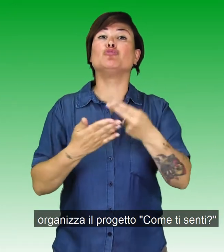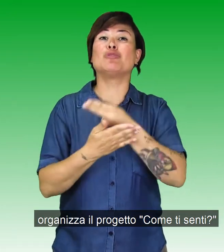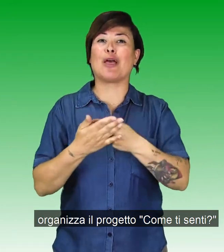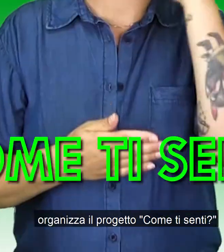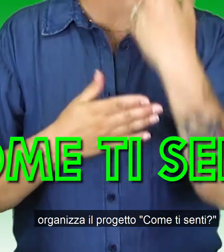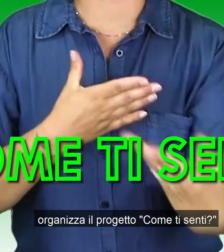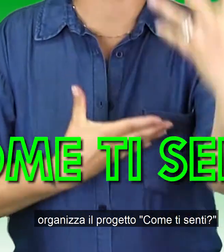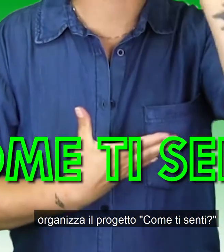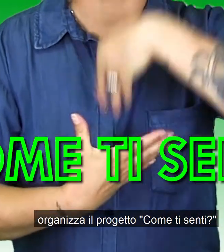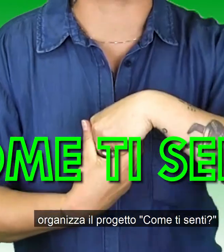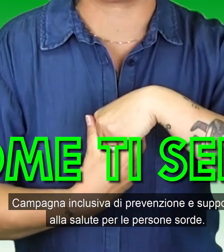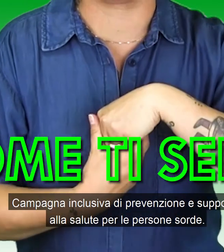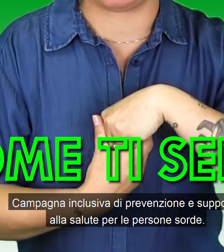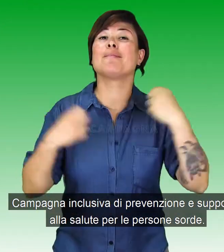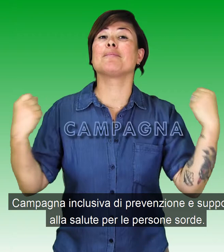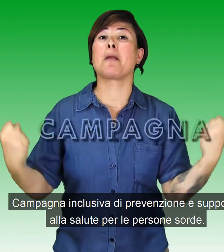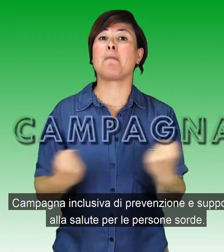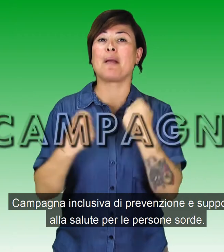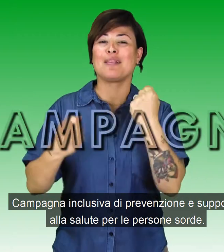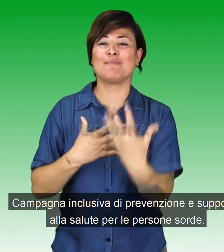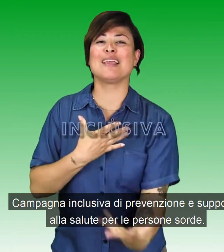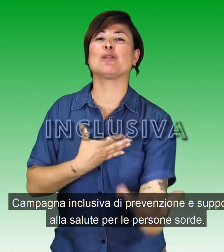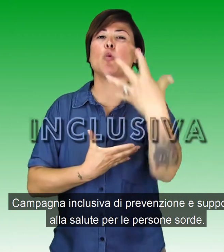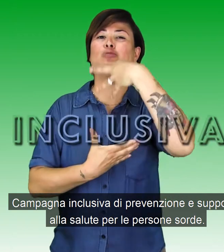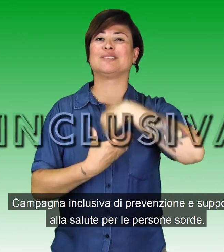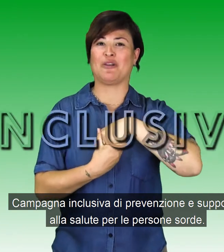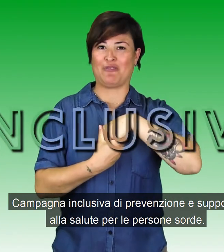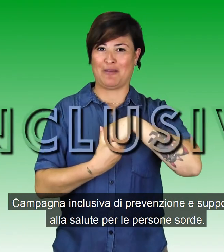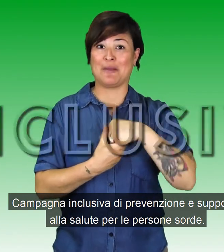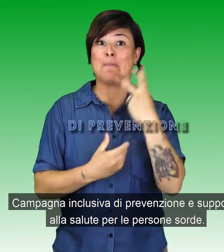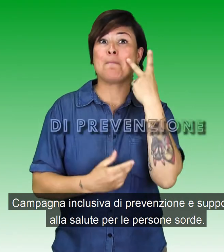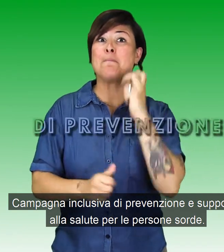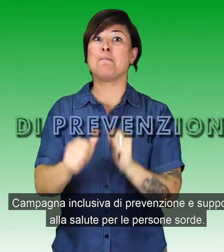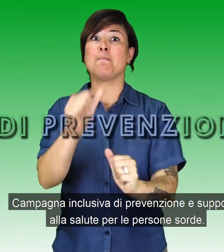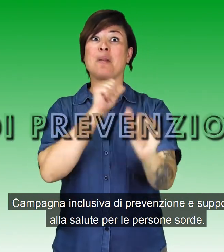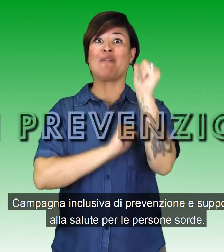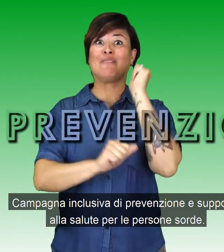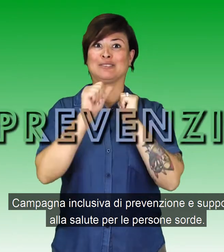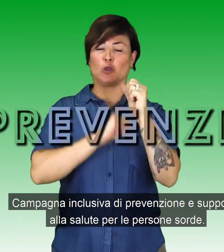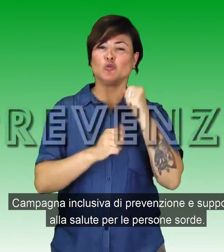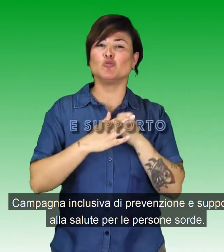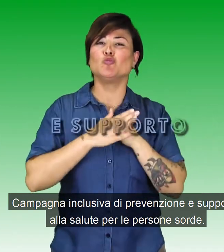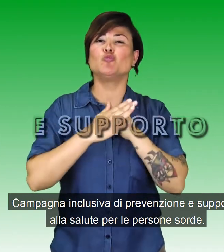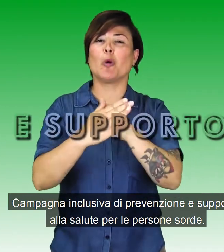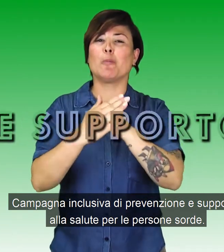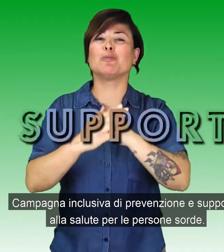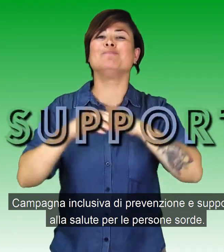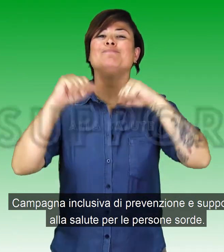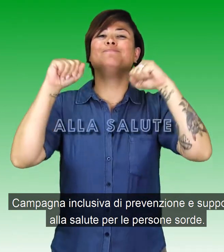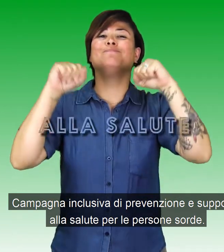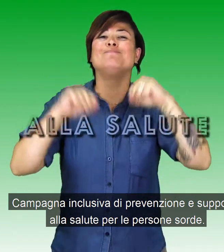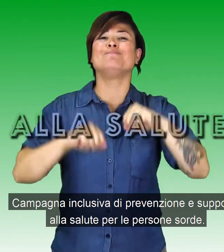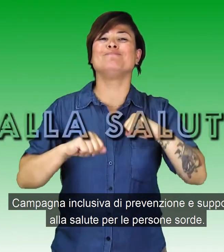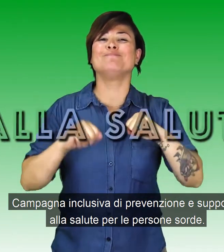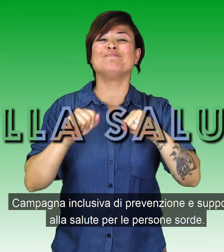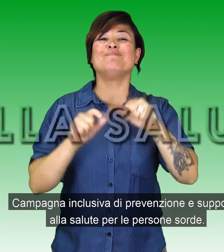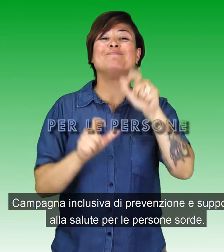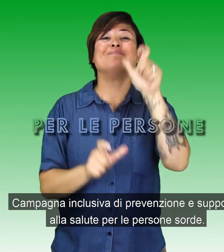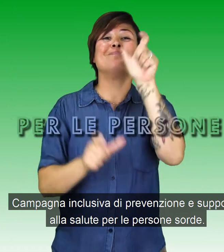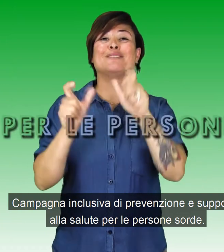Come ti senti? Campagna inclusiva di prevenzione e supporto alla salute per le